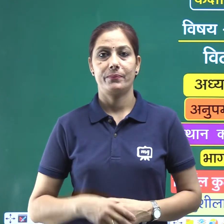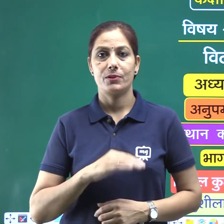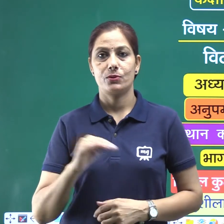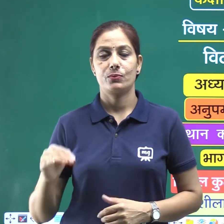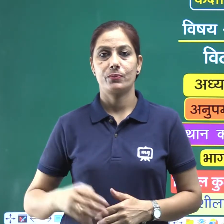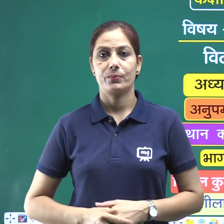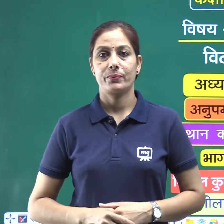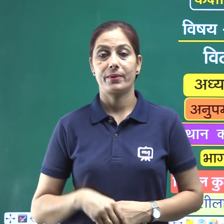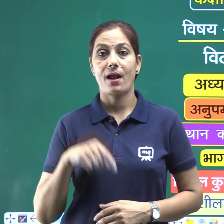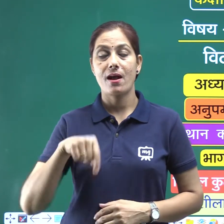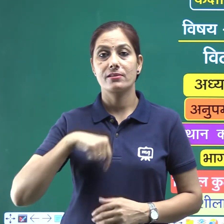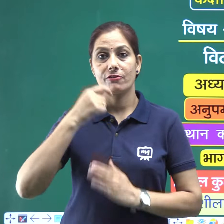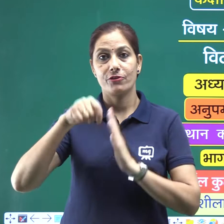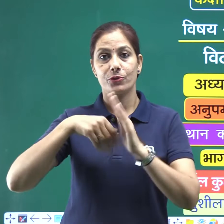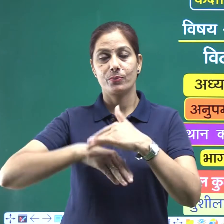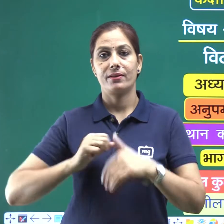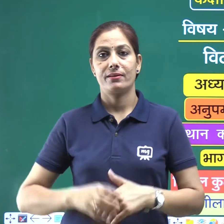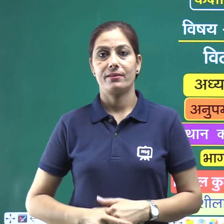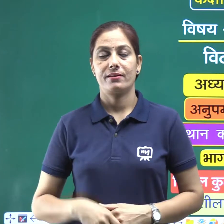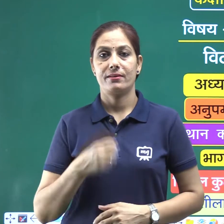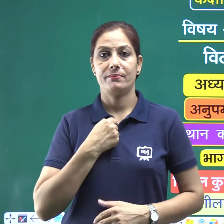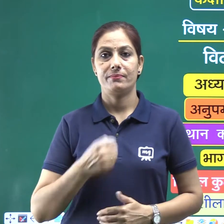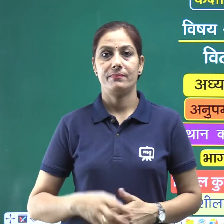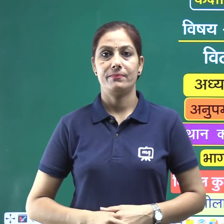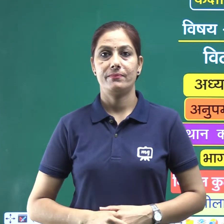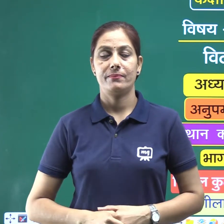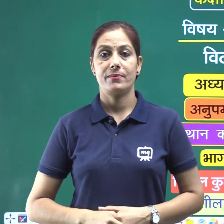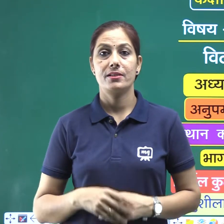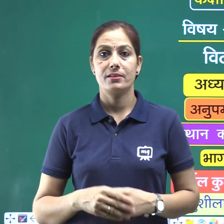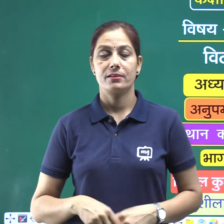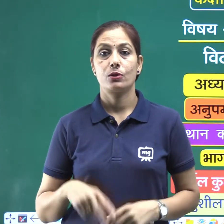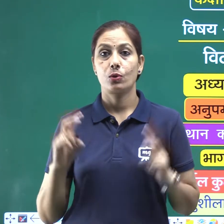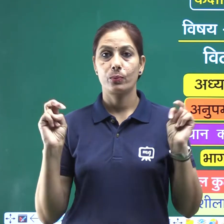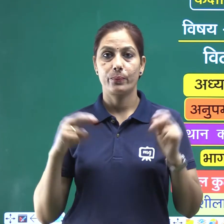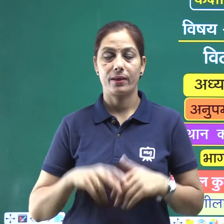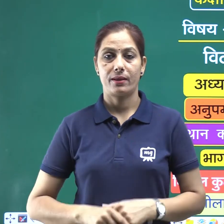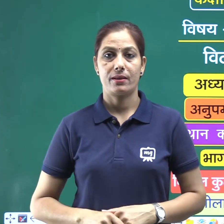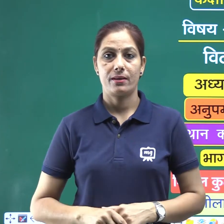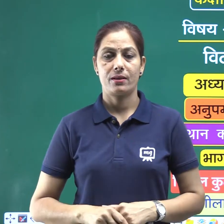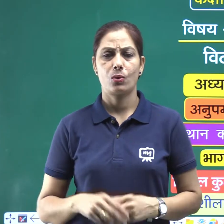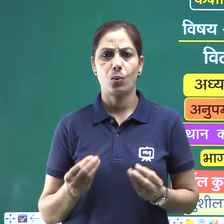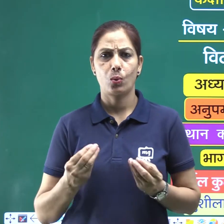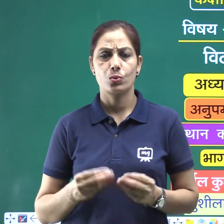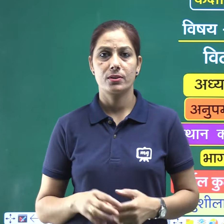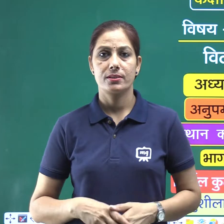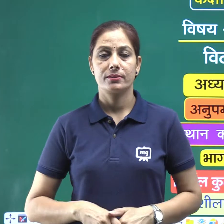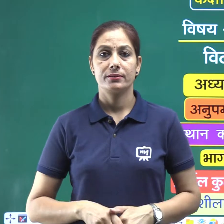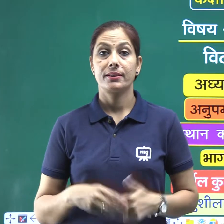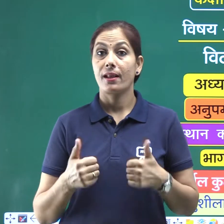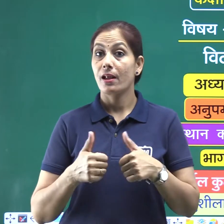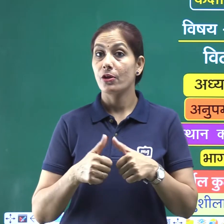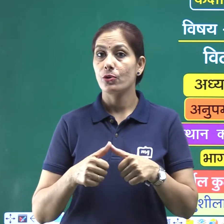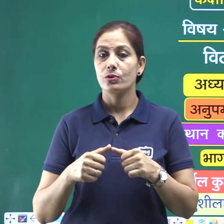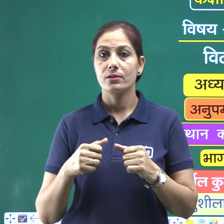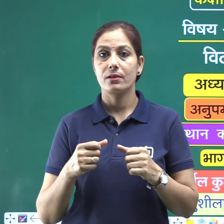बच्चों, आज के वीडियो में हम इस अध्याय के कुछ अभ्यास प्रश्न